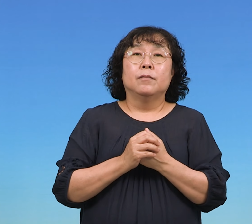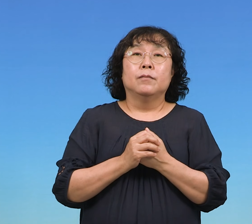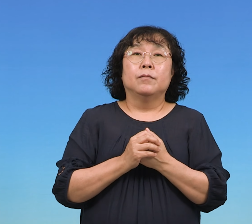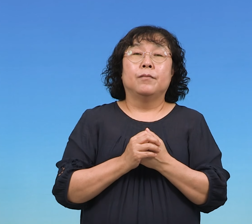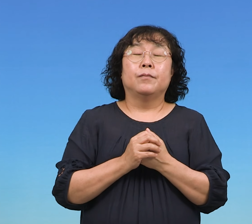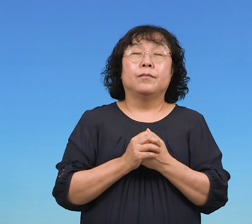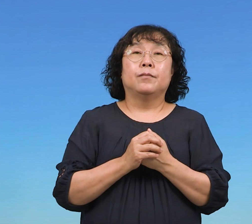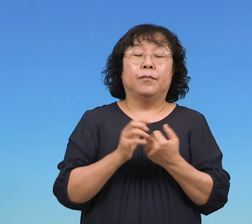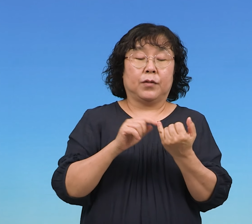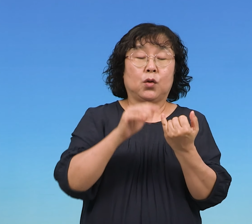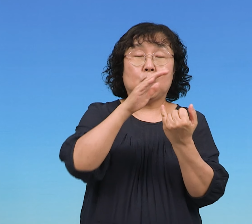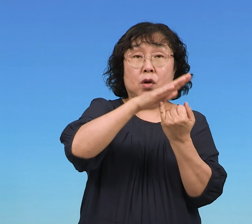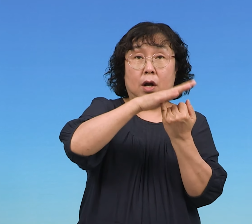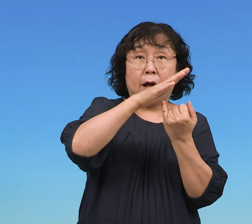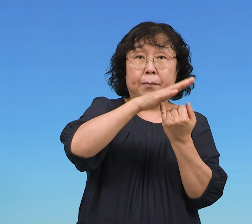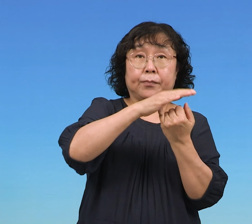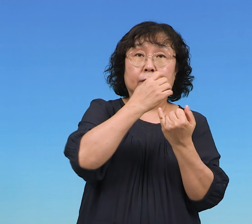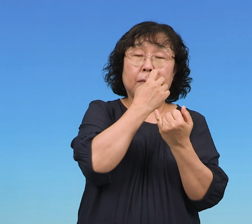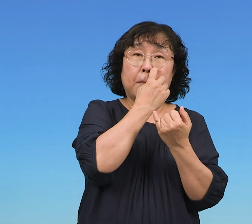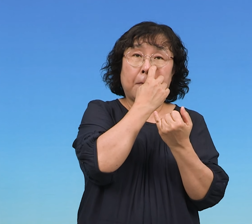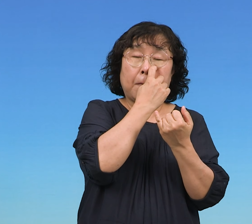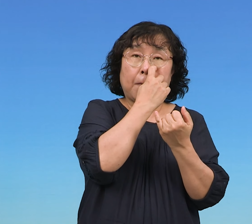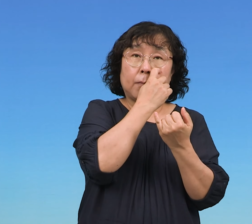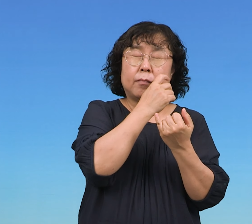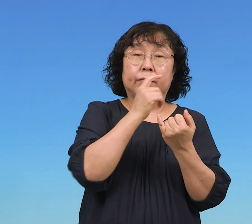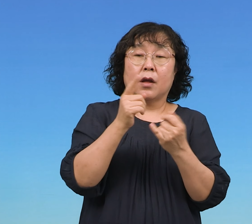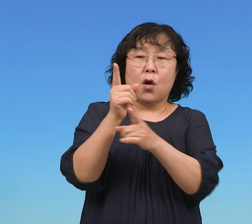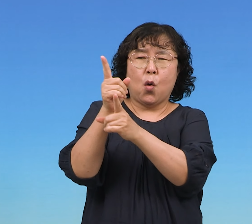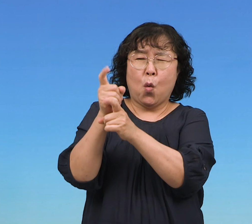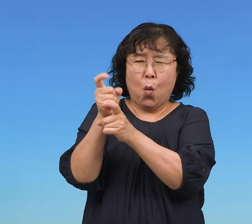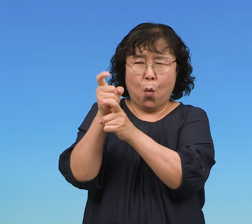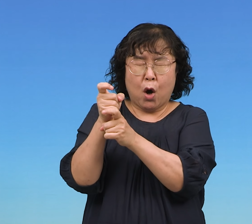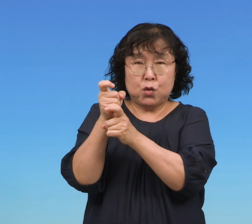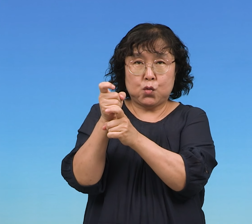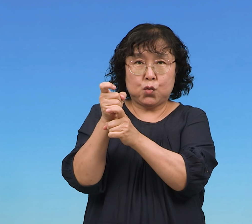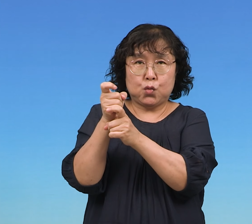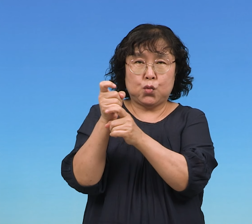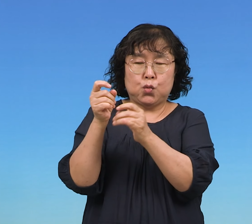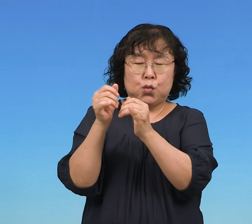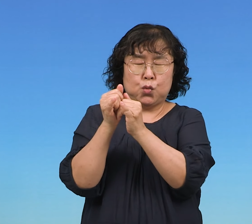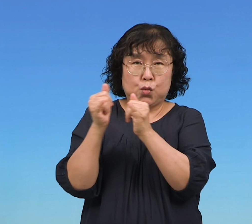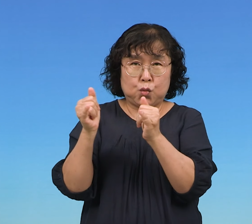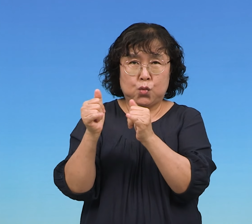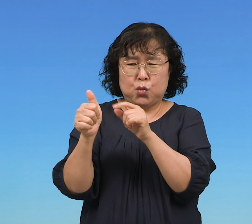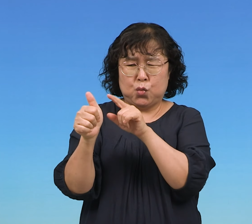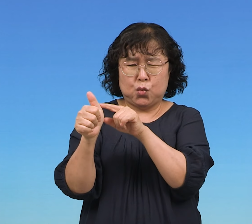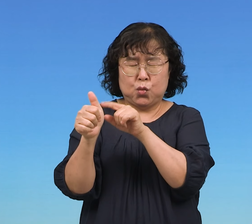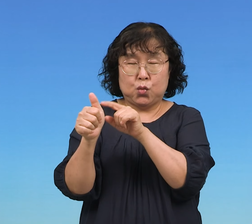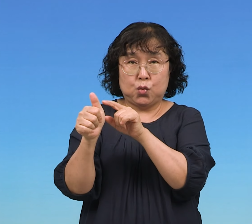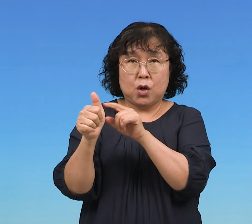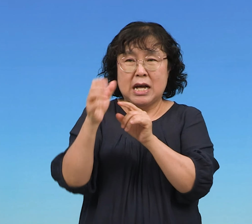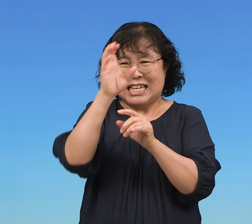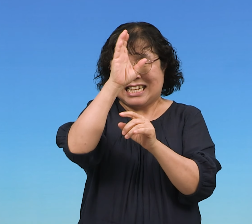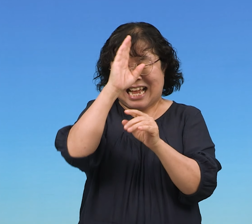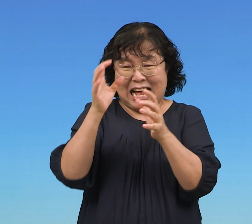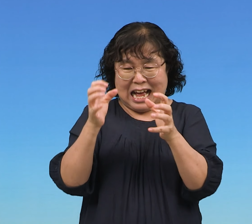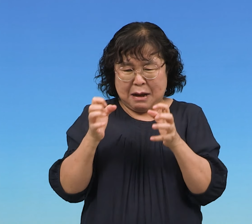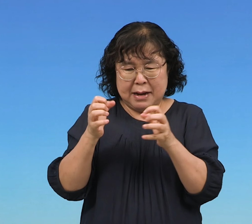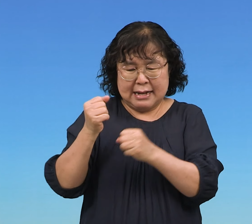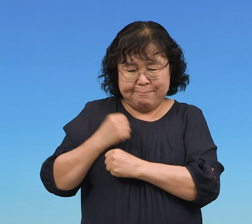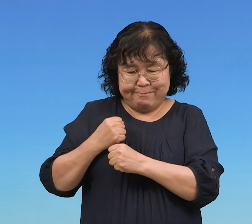그런데 이 소녀가 그 원수의 두목, 원수의 그